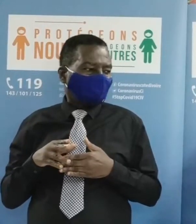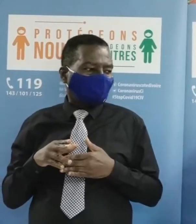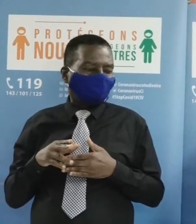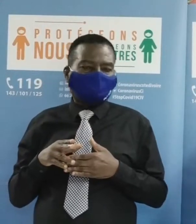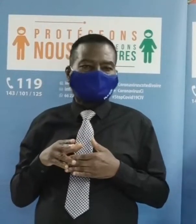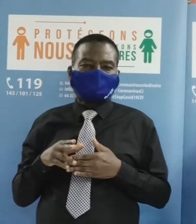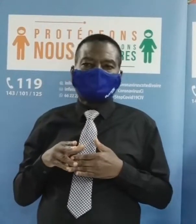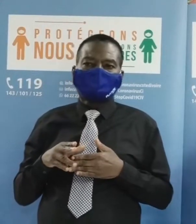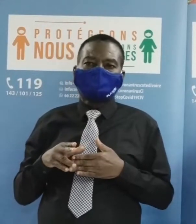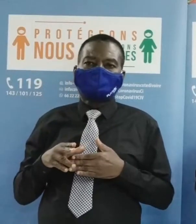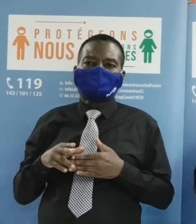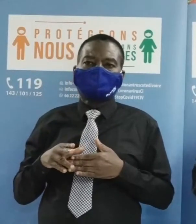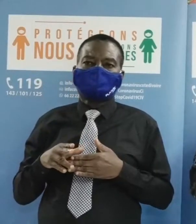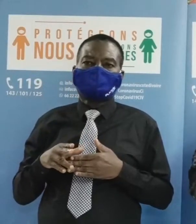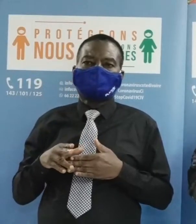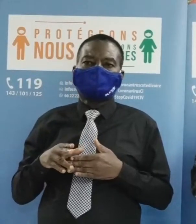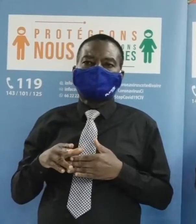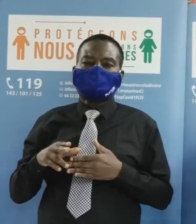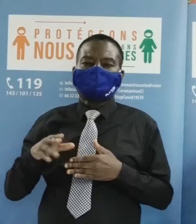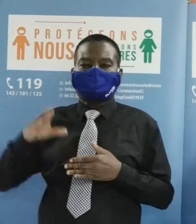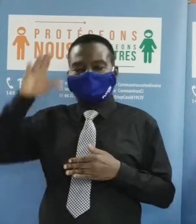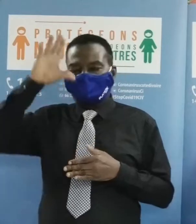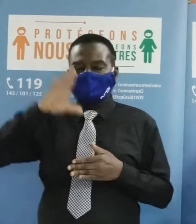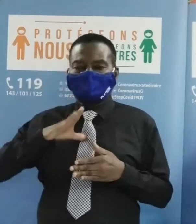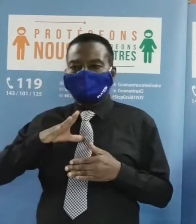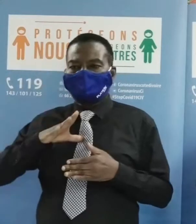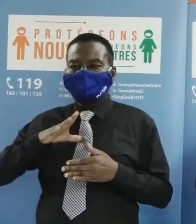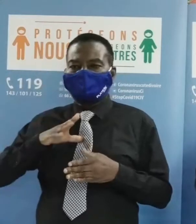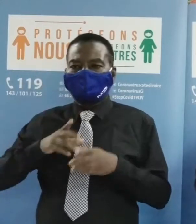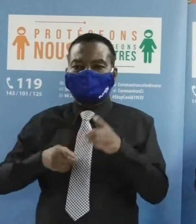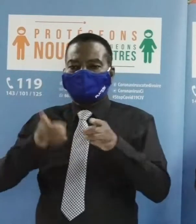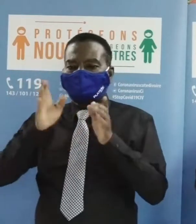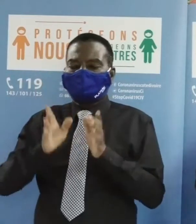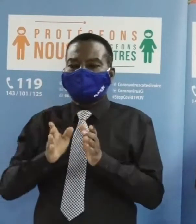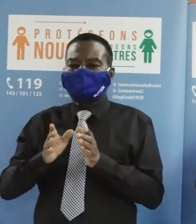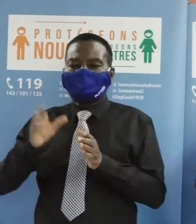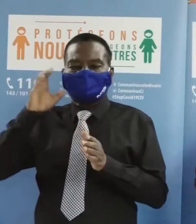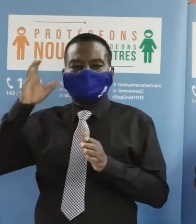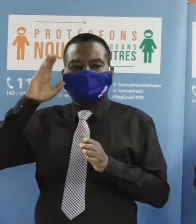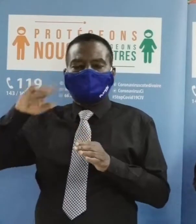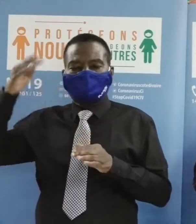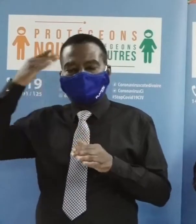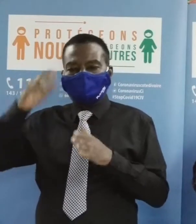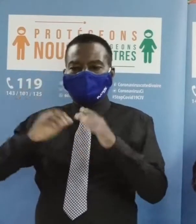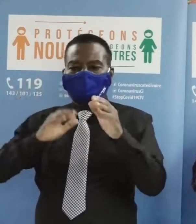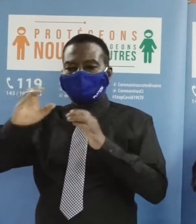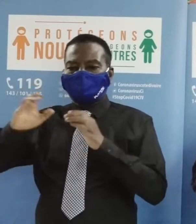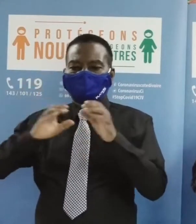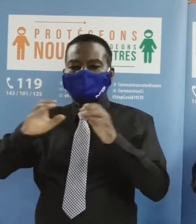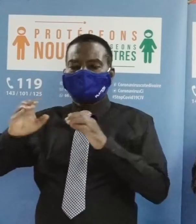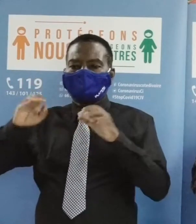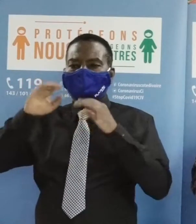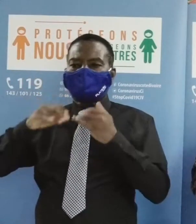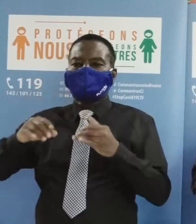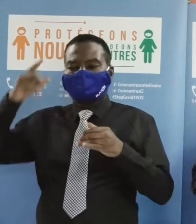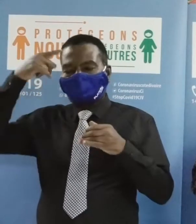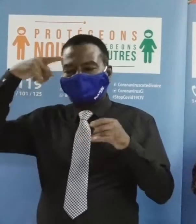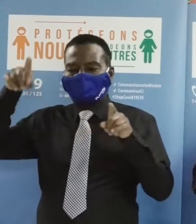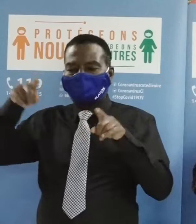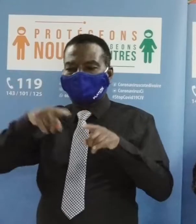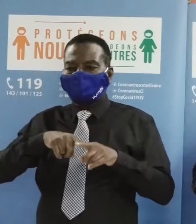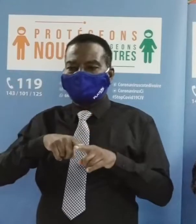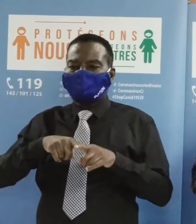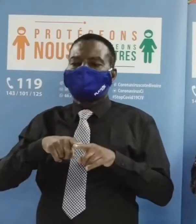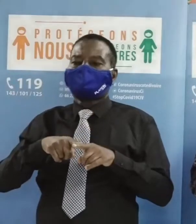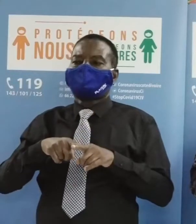messieurs le dircab du ministre de la communication et les médias chers frères